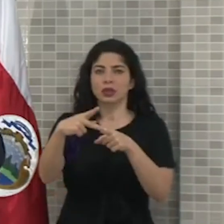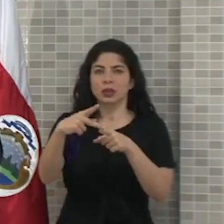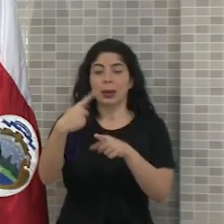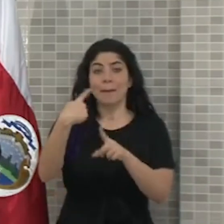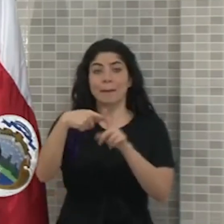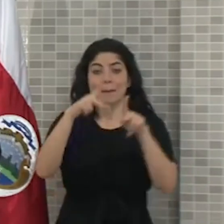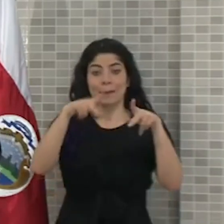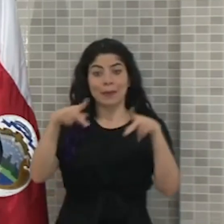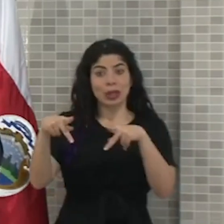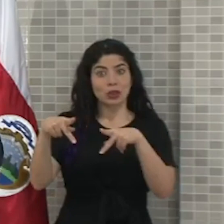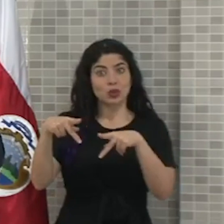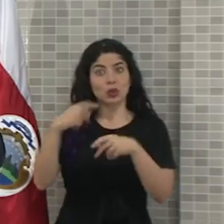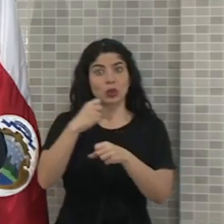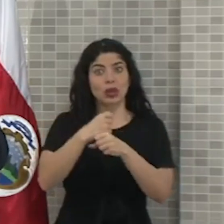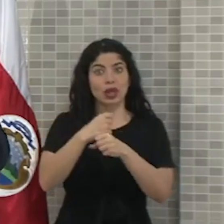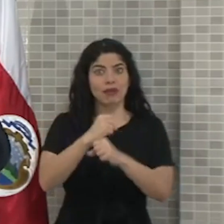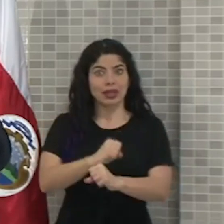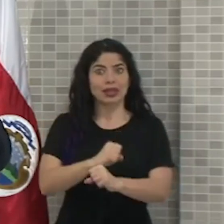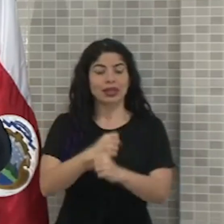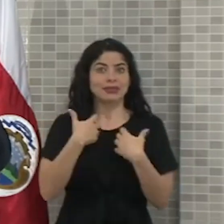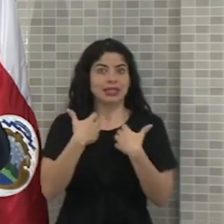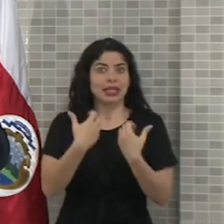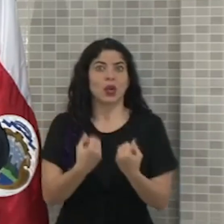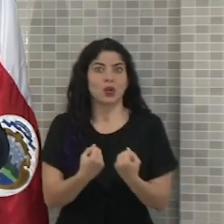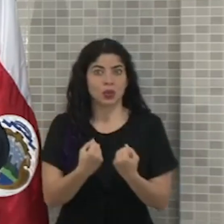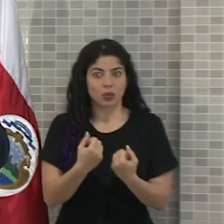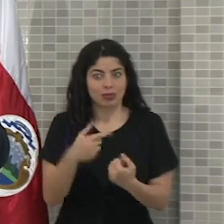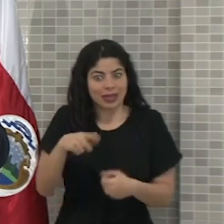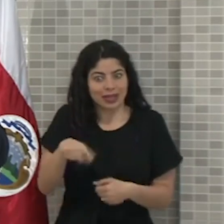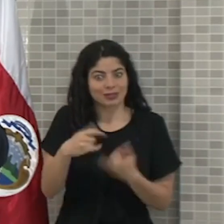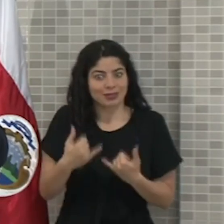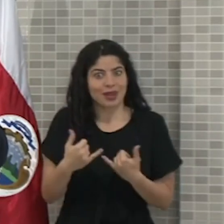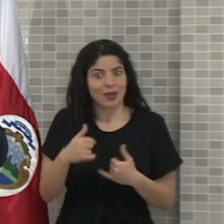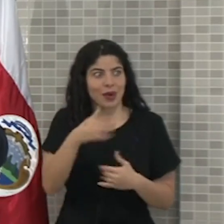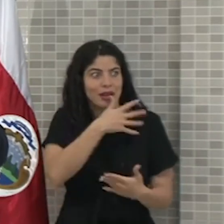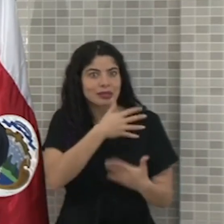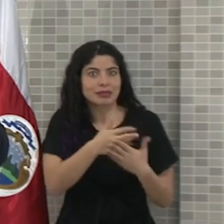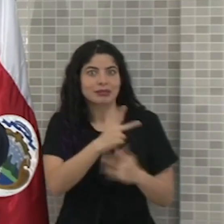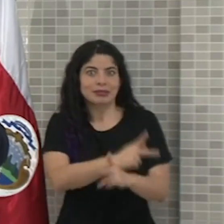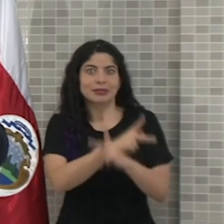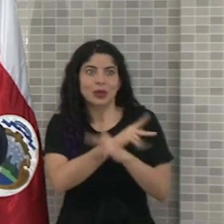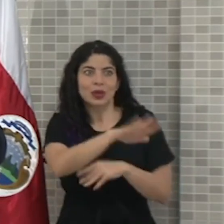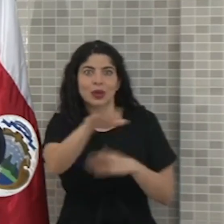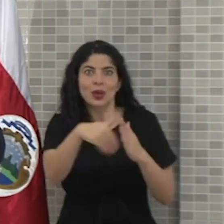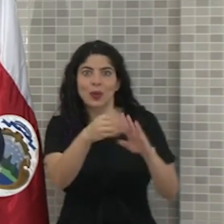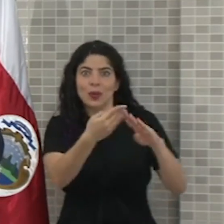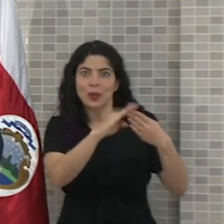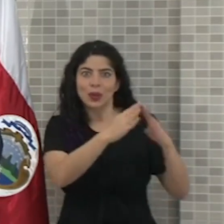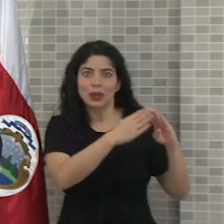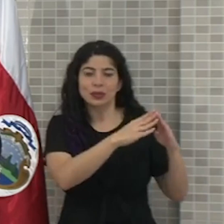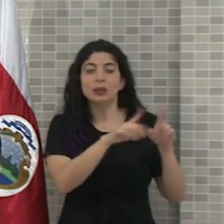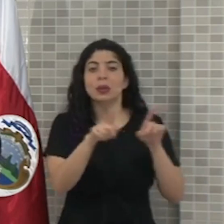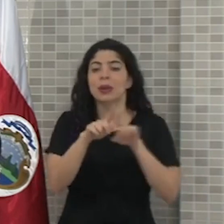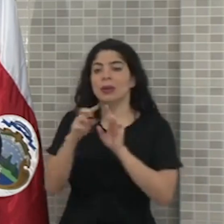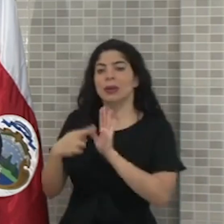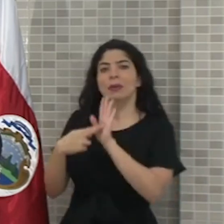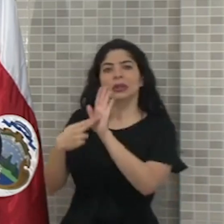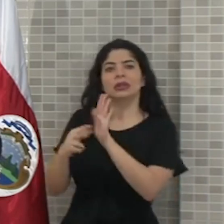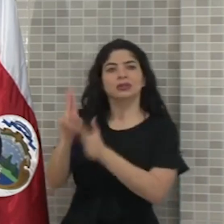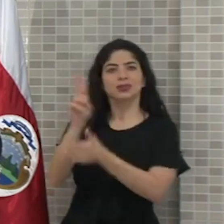personal en salud que hoy está protegiendo a nuestra población. Tenemos representantes de la